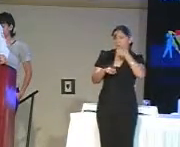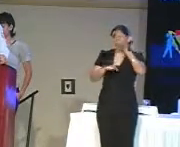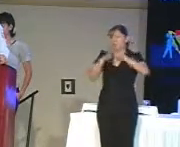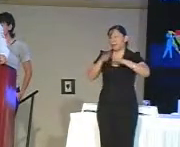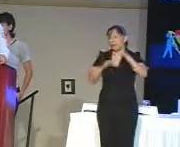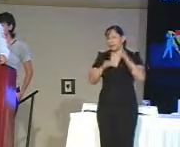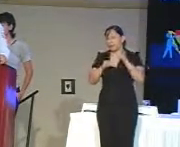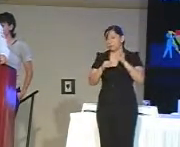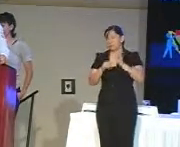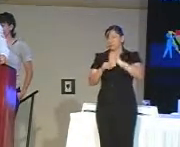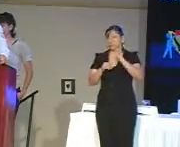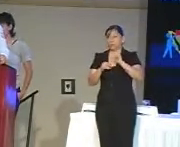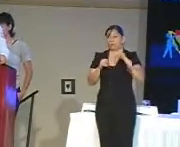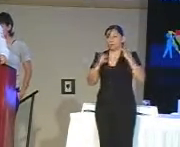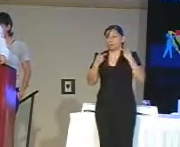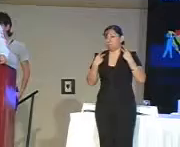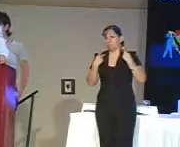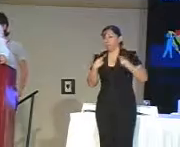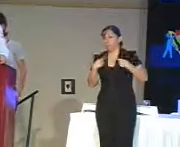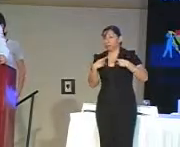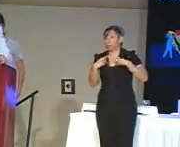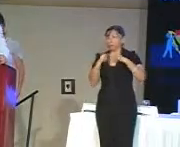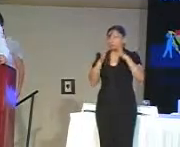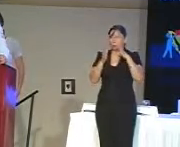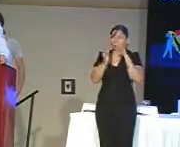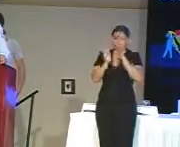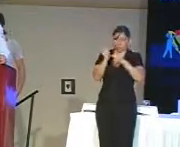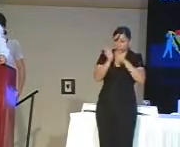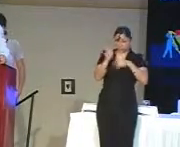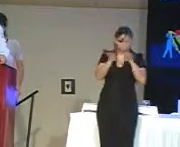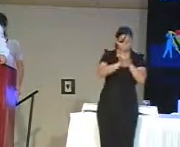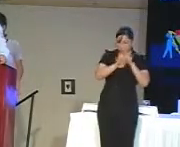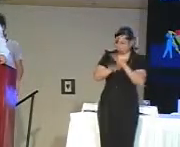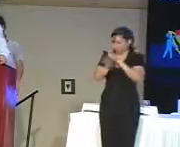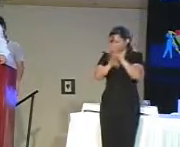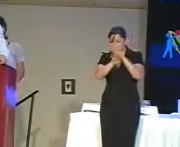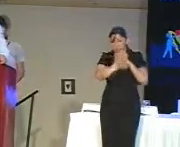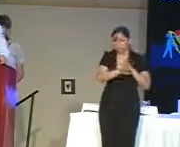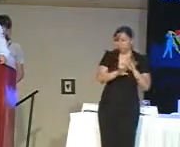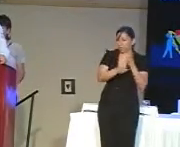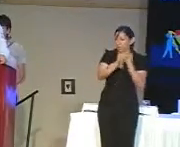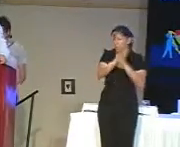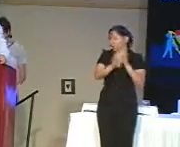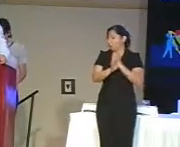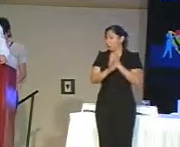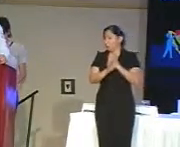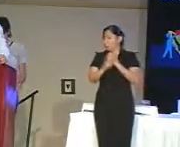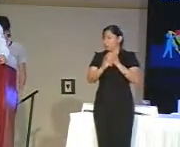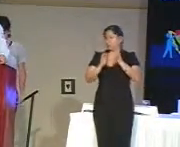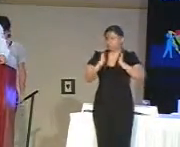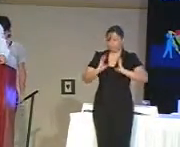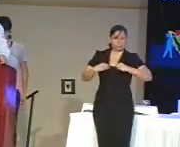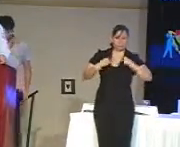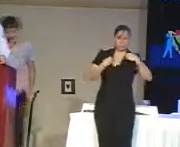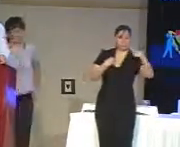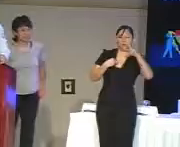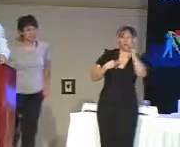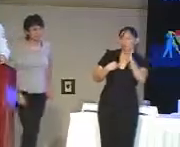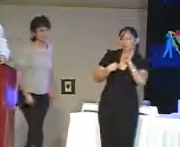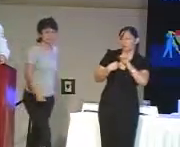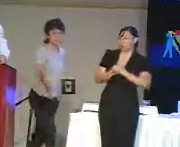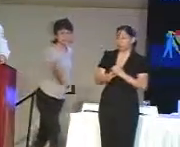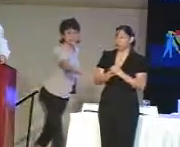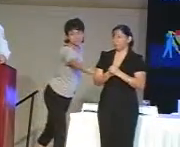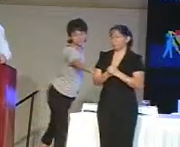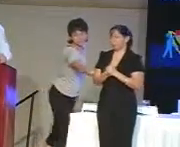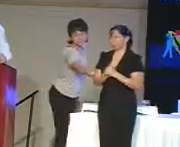de 2 veces, aún después de ajustar por factores demográficos y conductuales. La